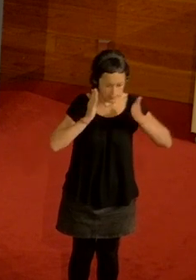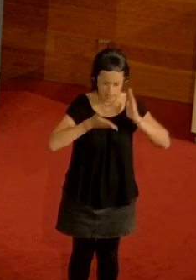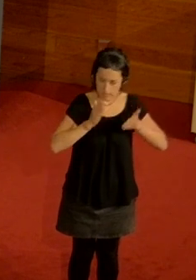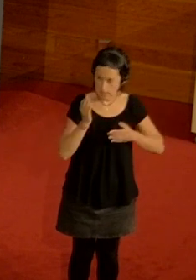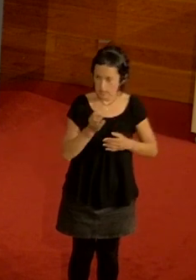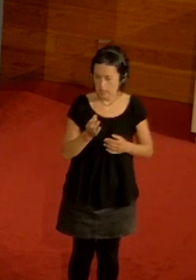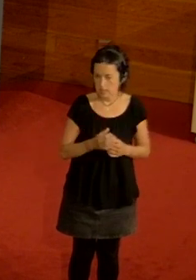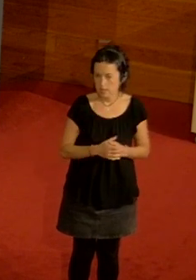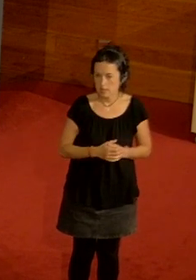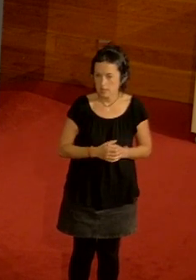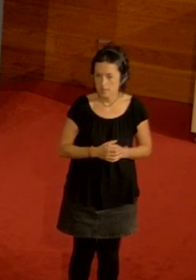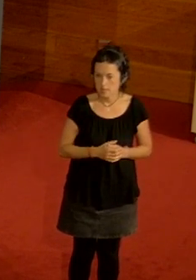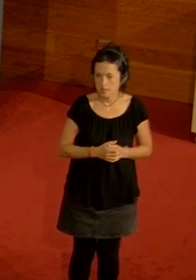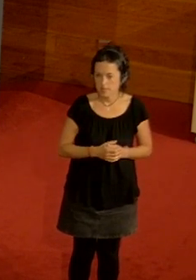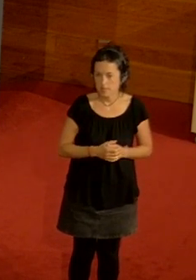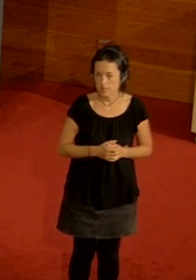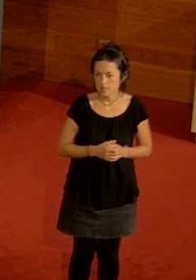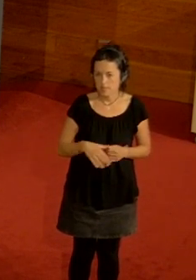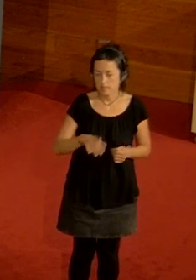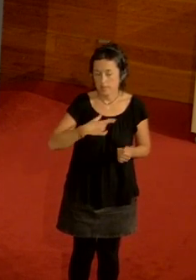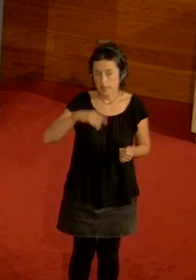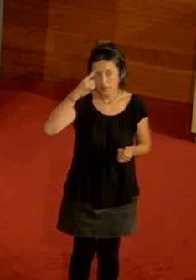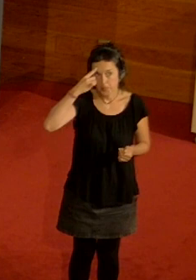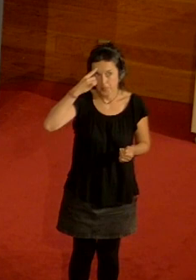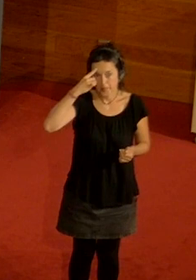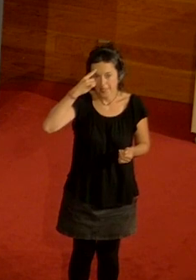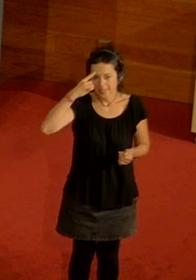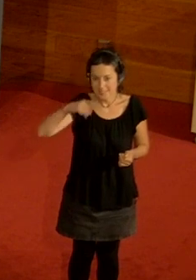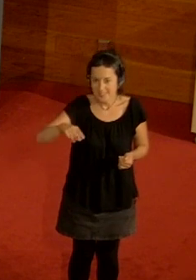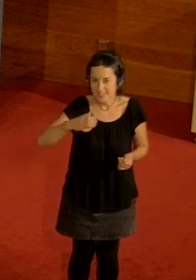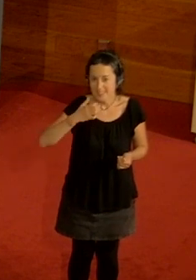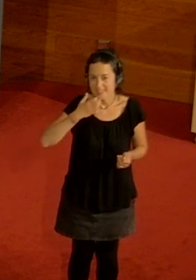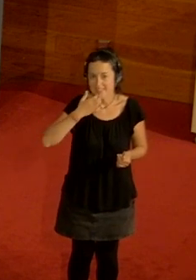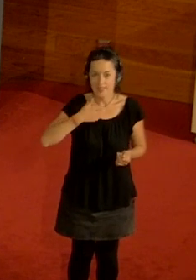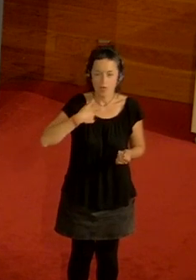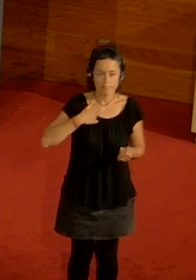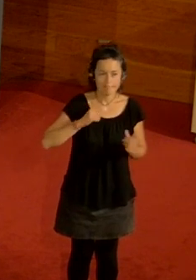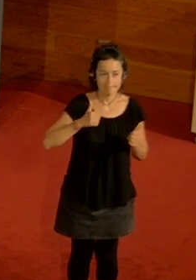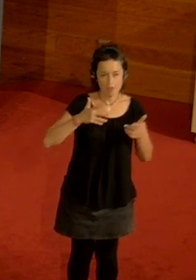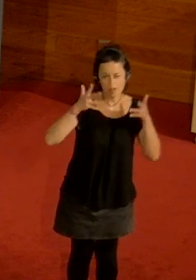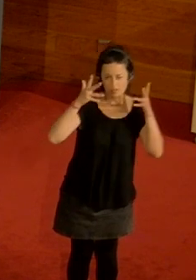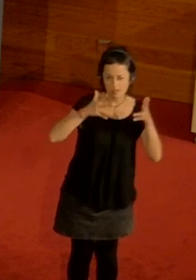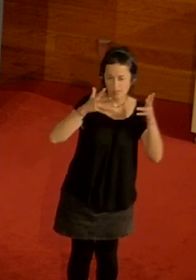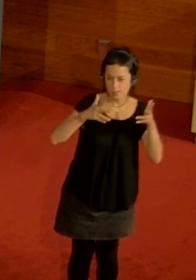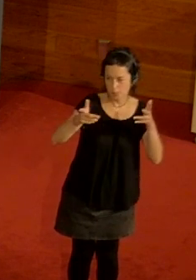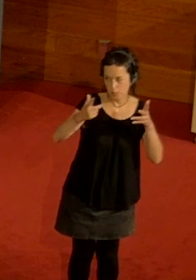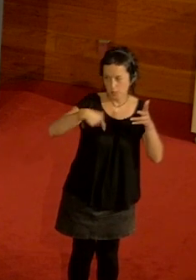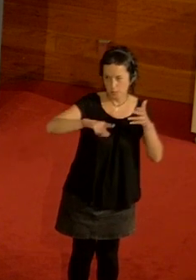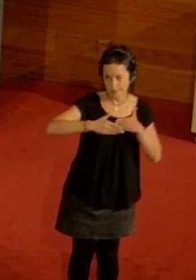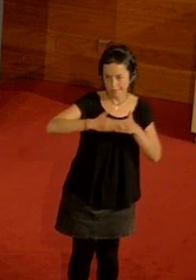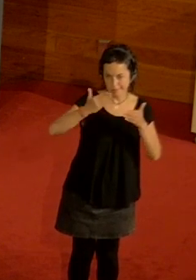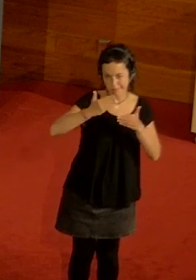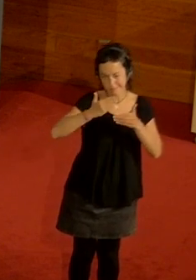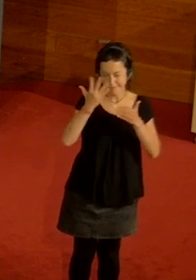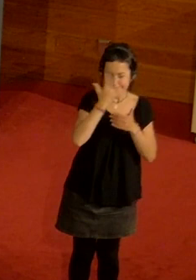conscientes de que debiera desconfiar de mí si yo diera una serie de consignas porque las consignas pueden valer a